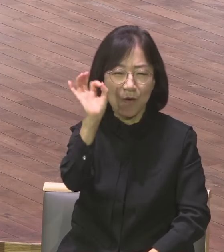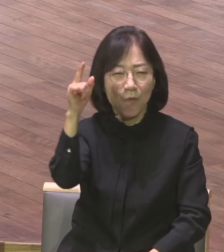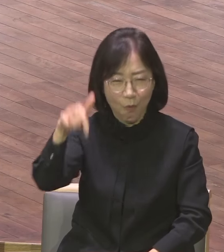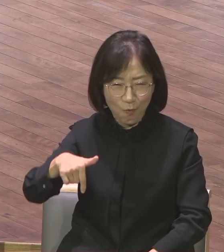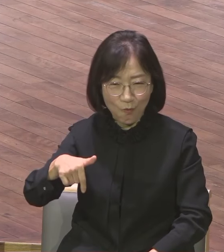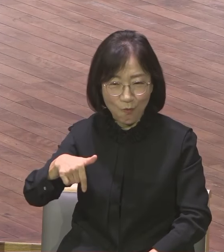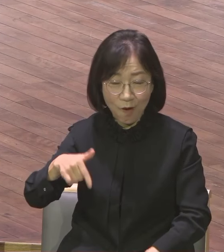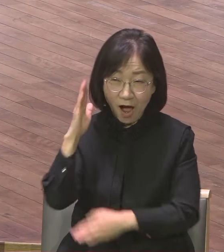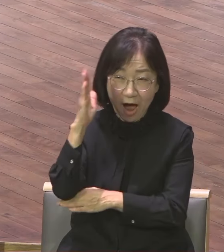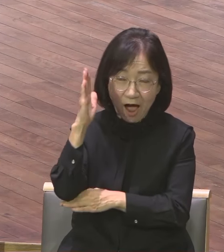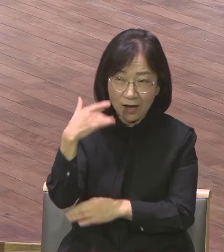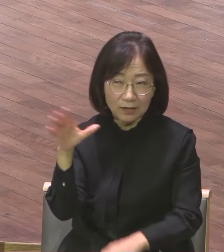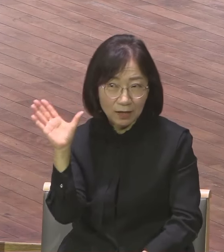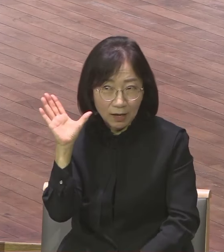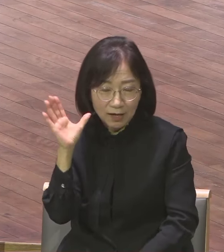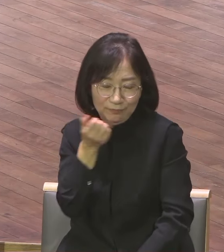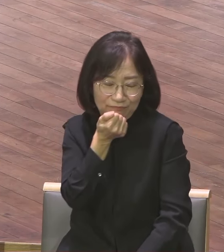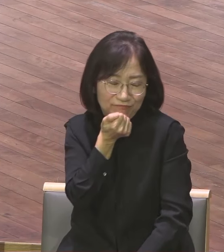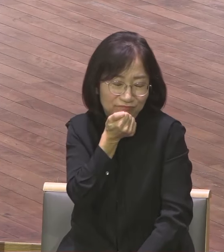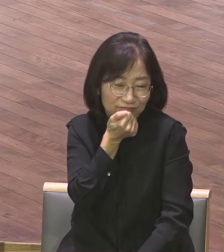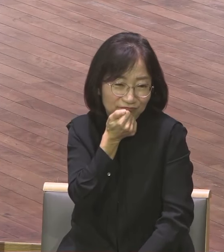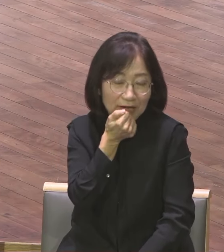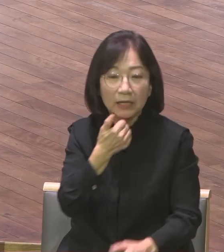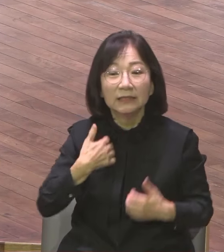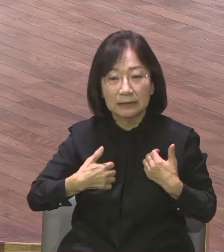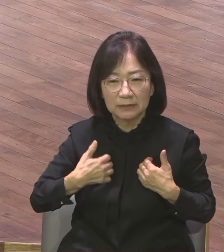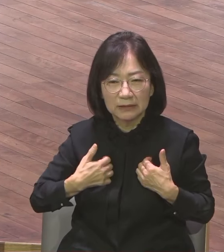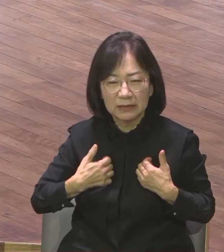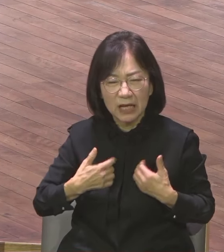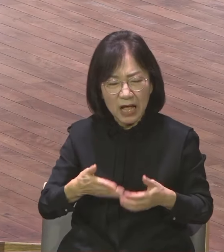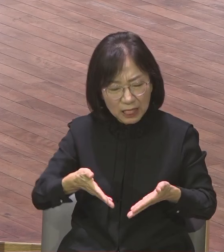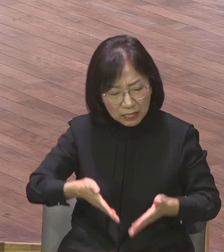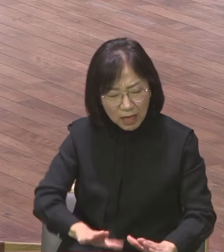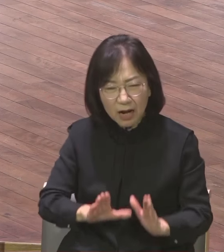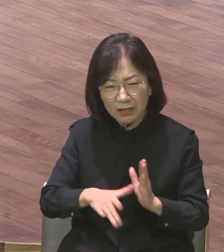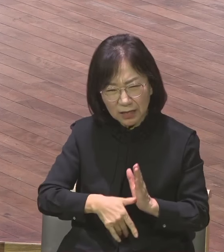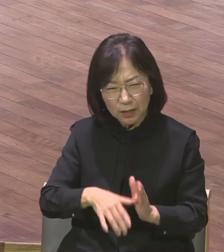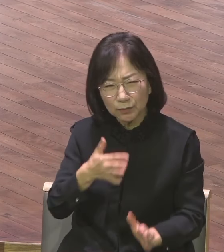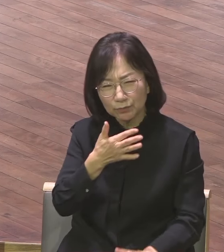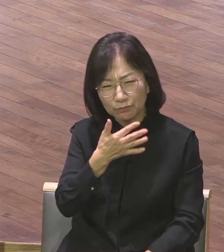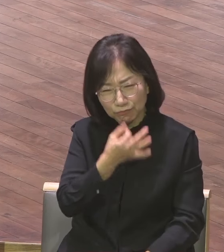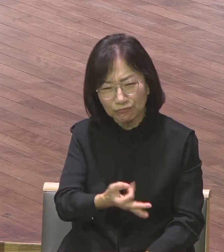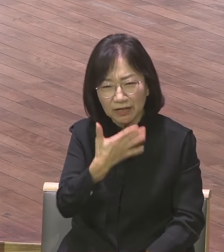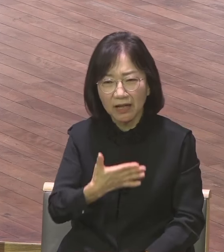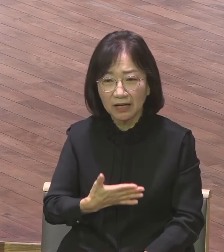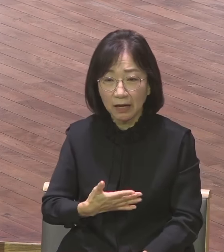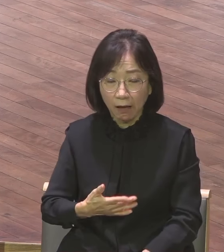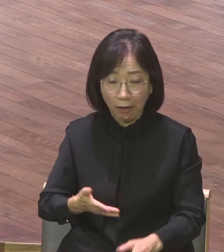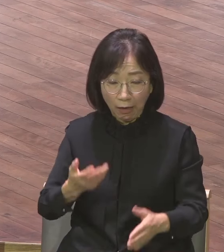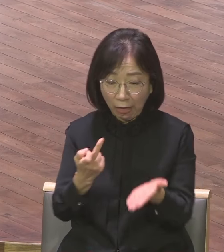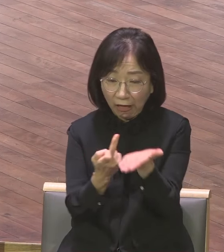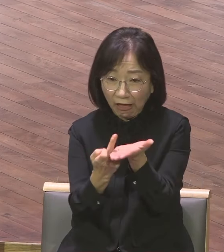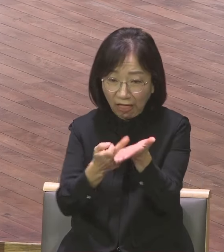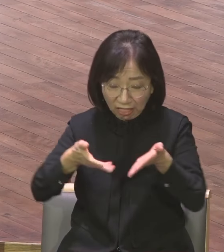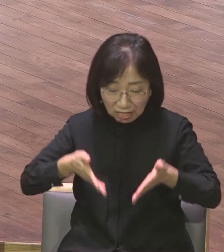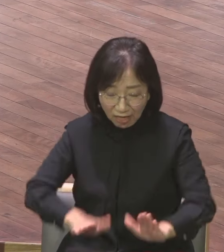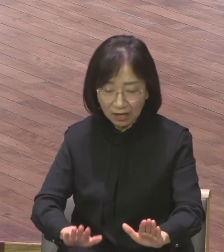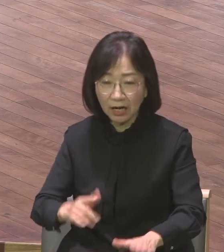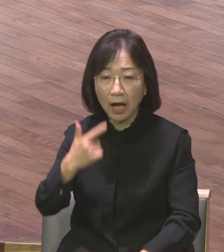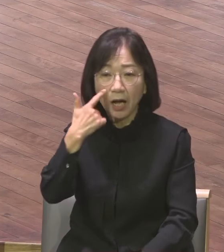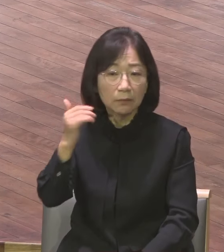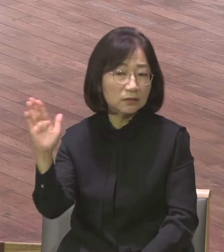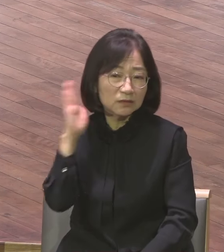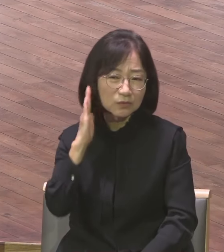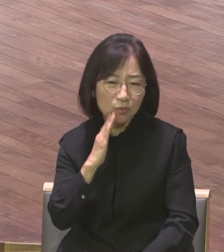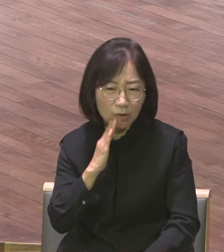아주 김창욱 교수 아주 불행하죠. 제주도에서 아버지 농인이고 뭐 실제적으로 엄청